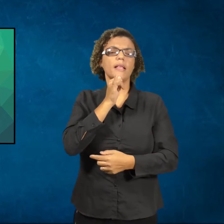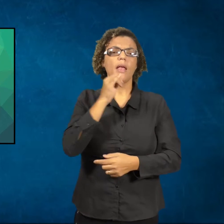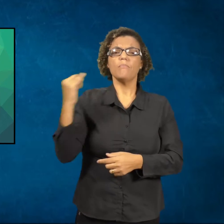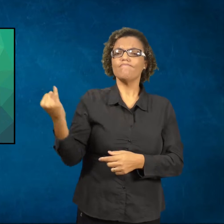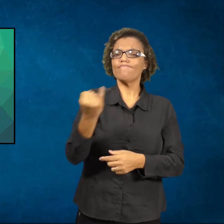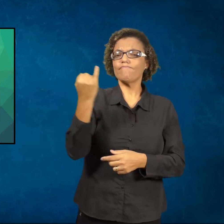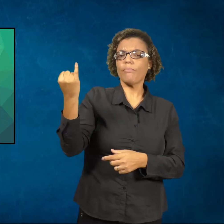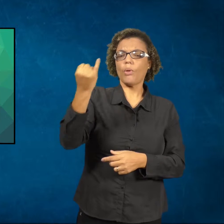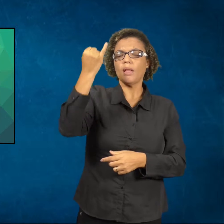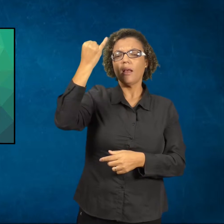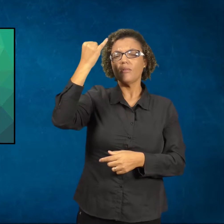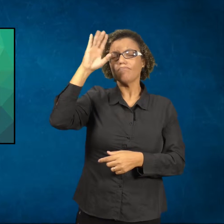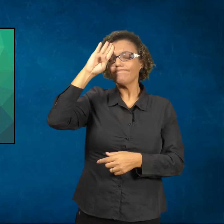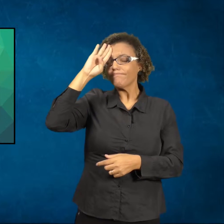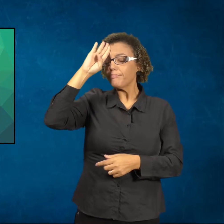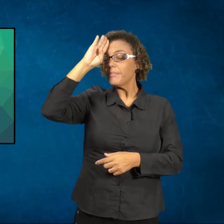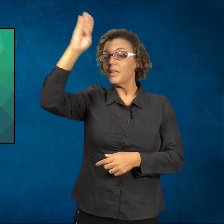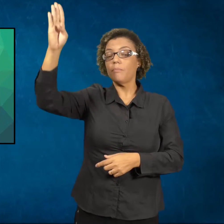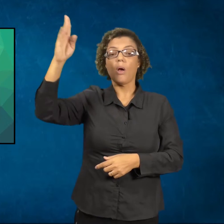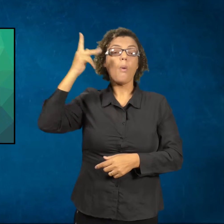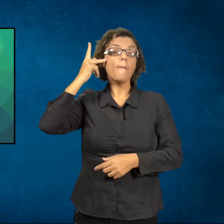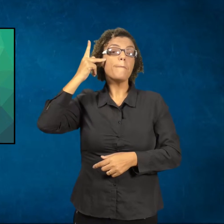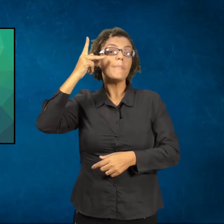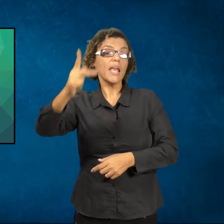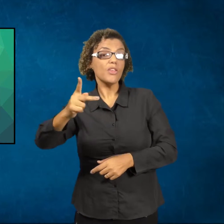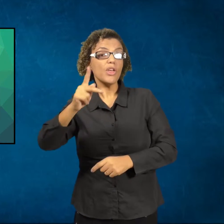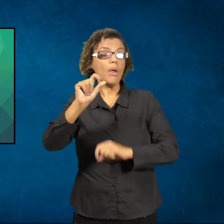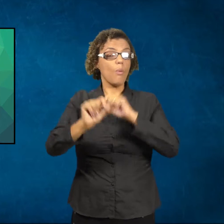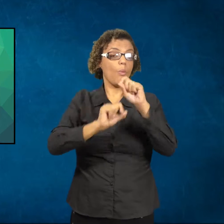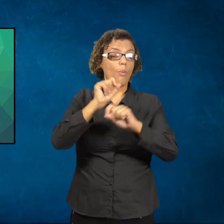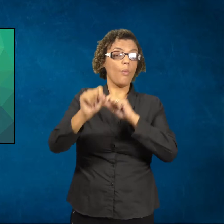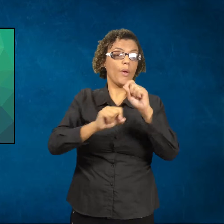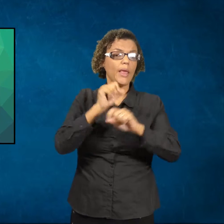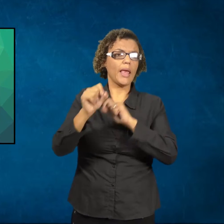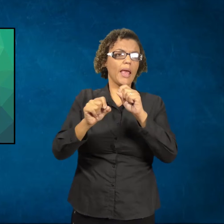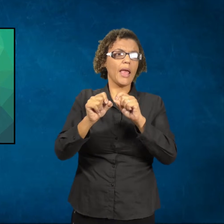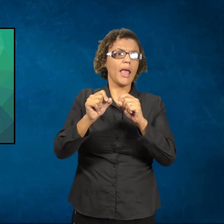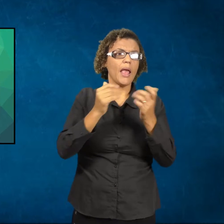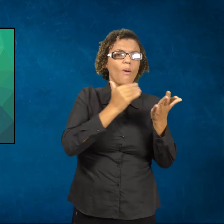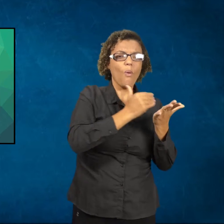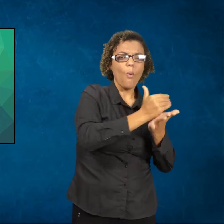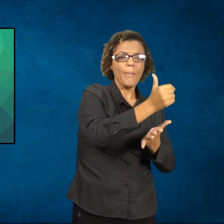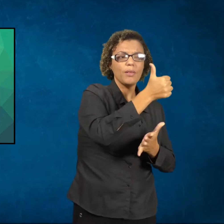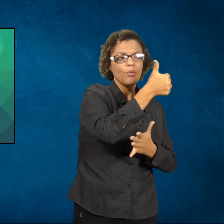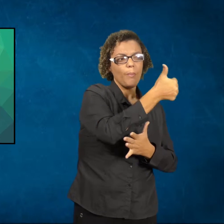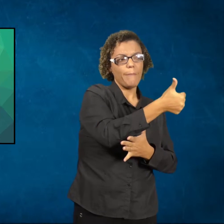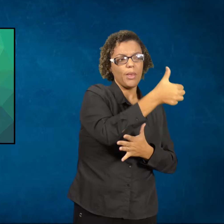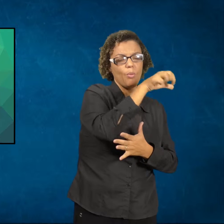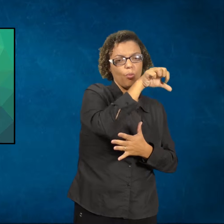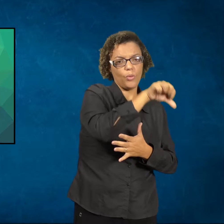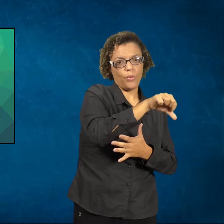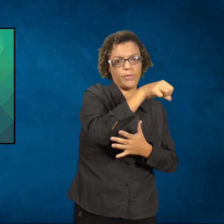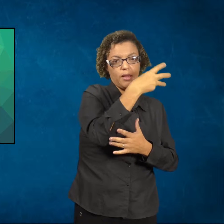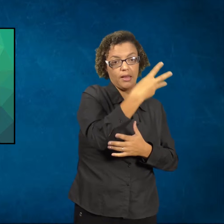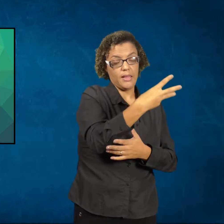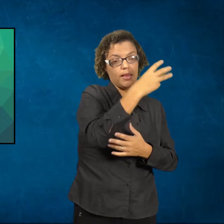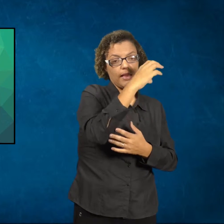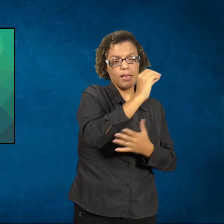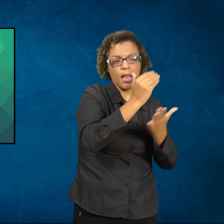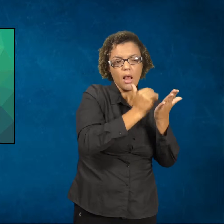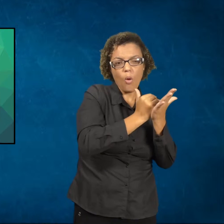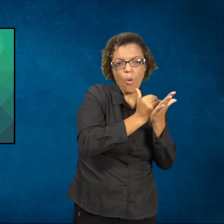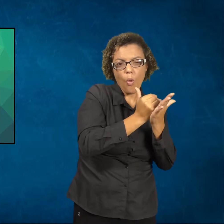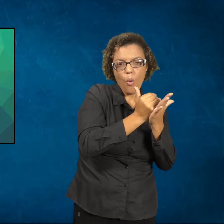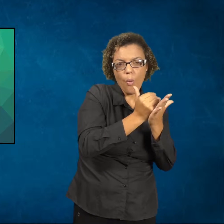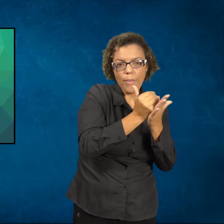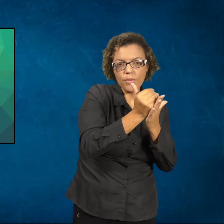ideia central do Piaget, que ele, desde os anos 1930, ele começa essa ideia e ele vai